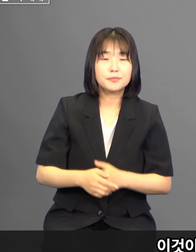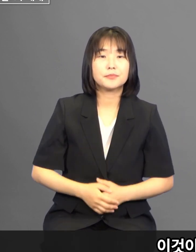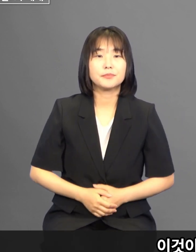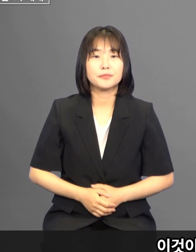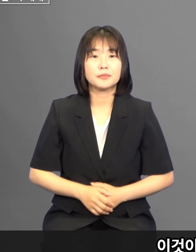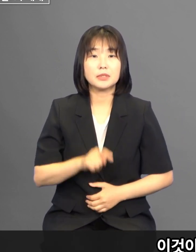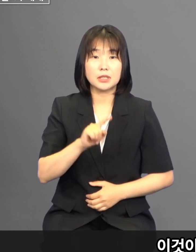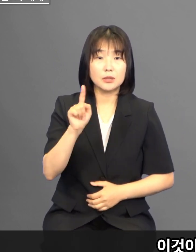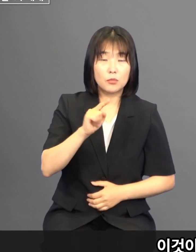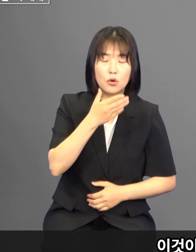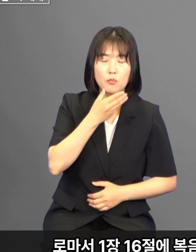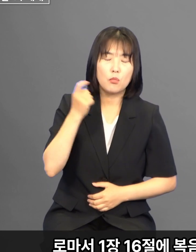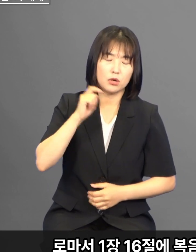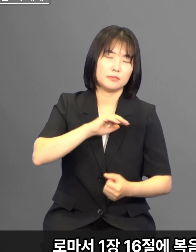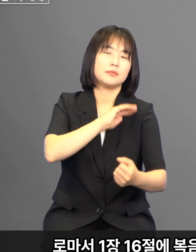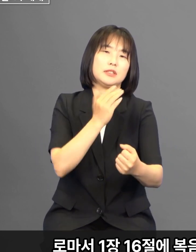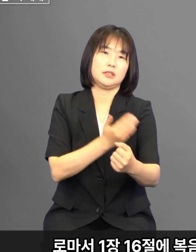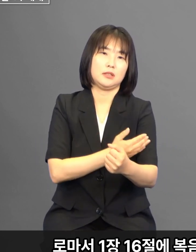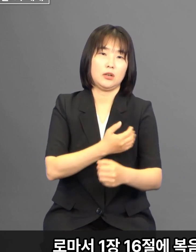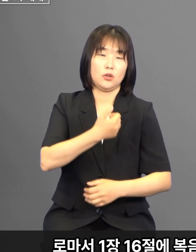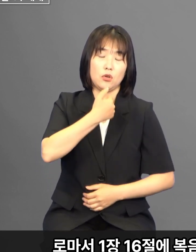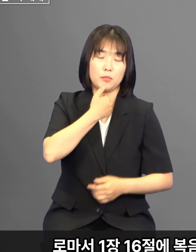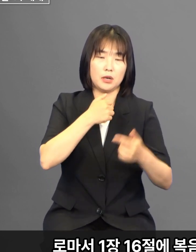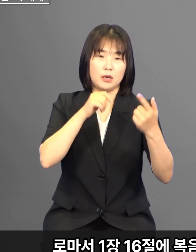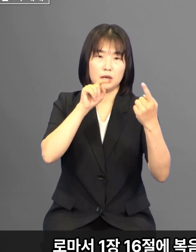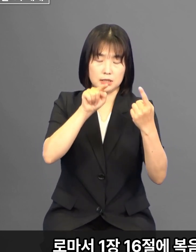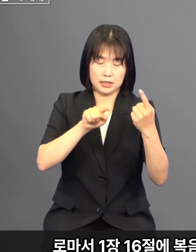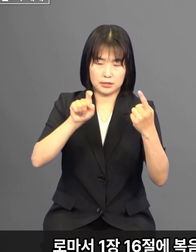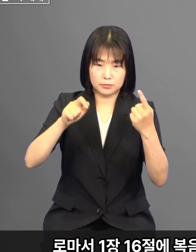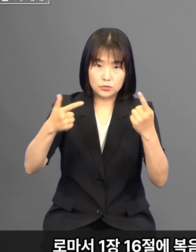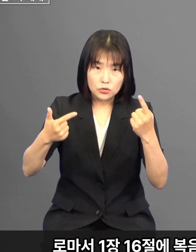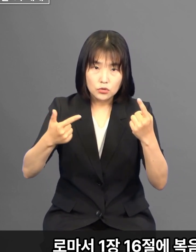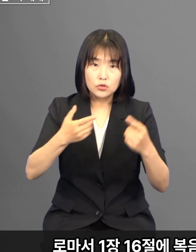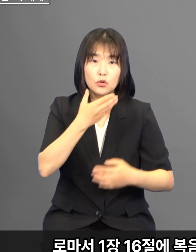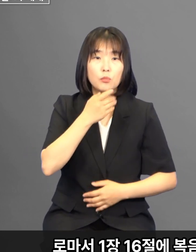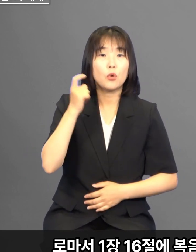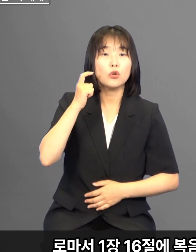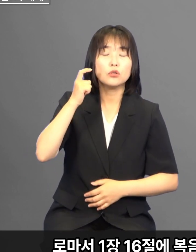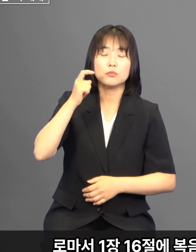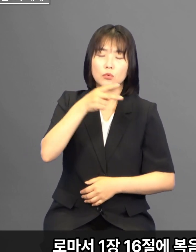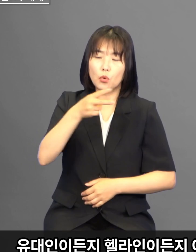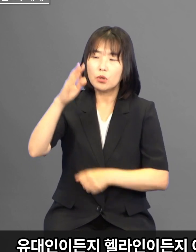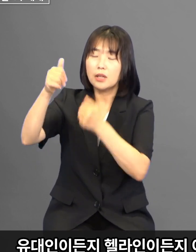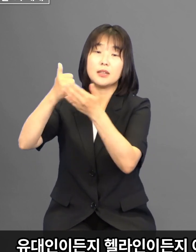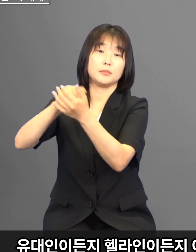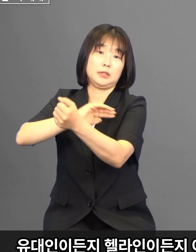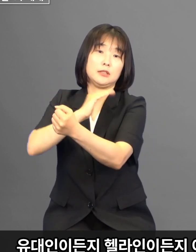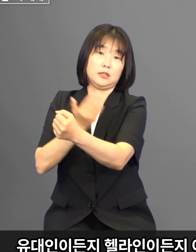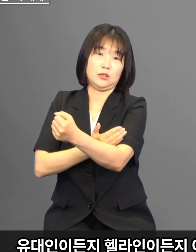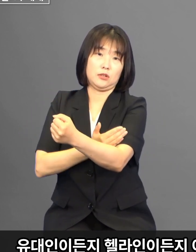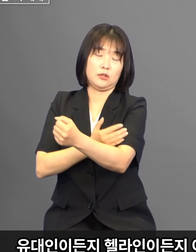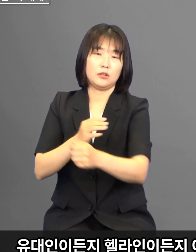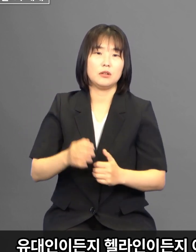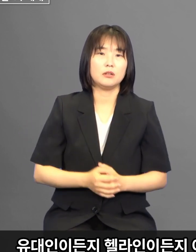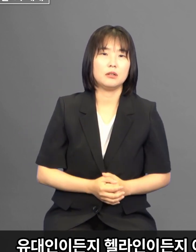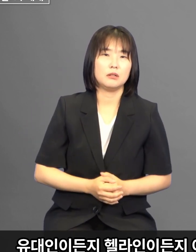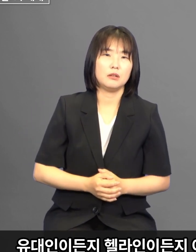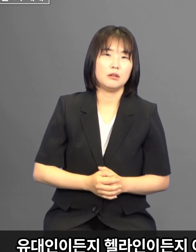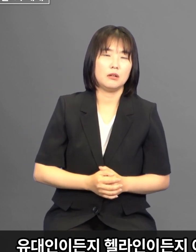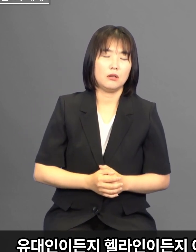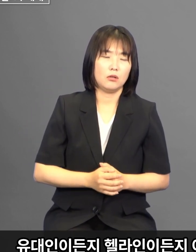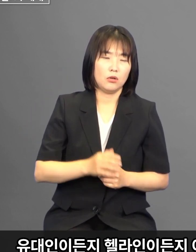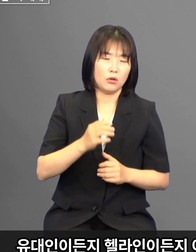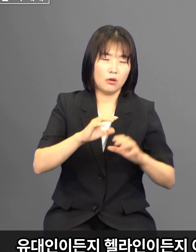이것이 복음의 능력이죠. 로마서 1장 16절에 복음은 하나님의 능력이라고 했습니다. 유대인이든지 헬라인이든지